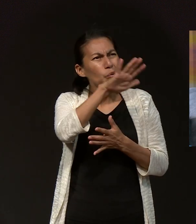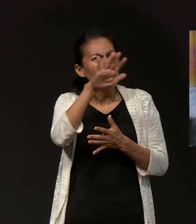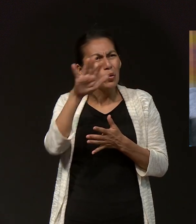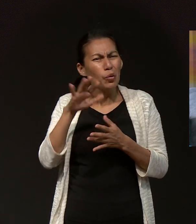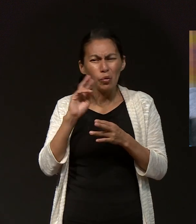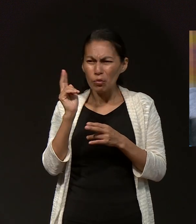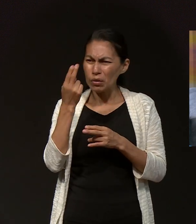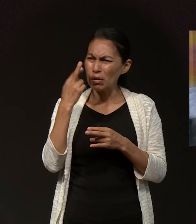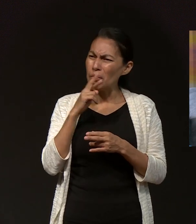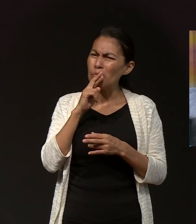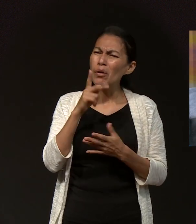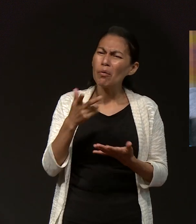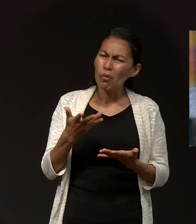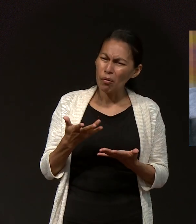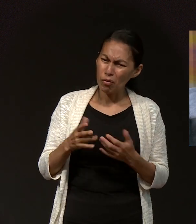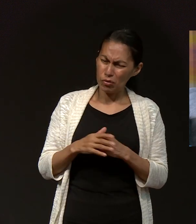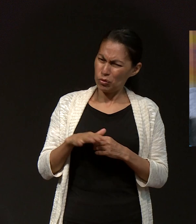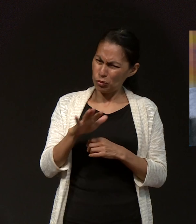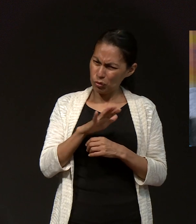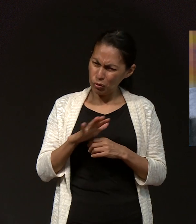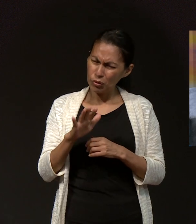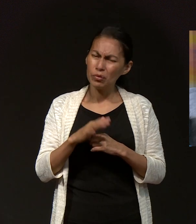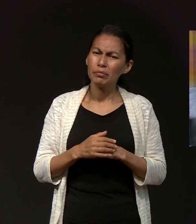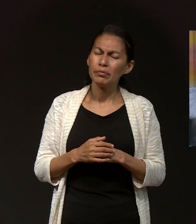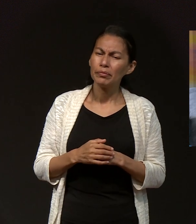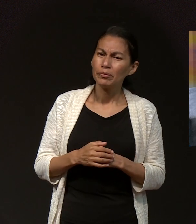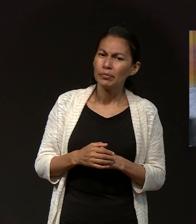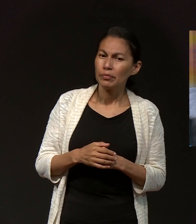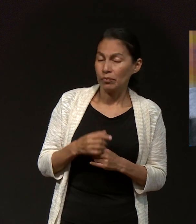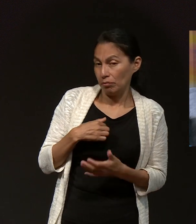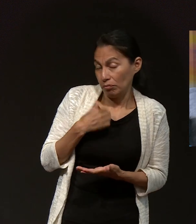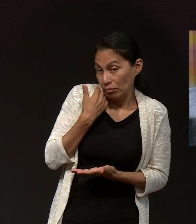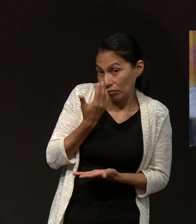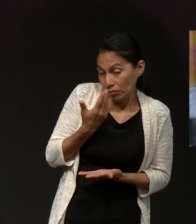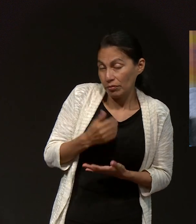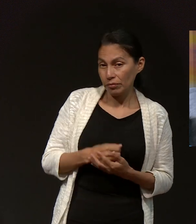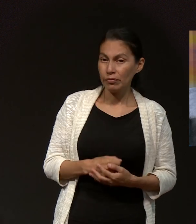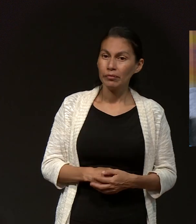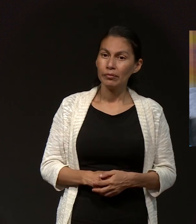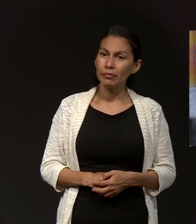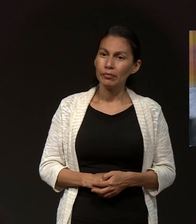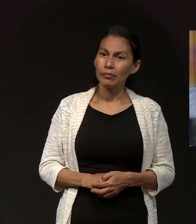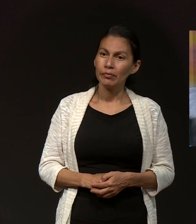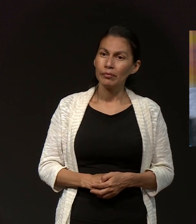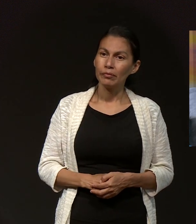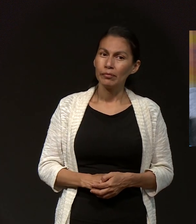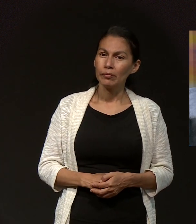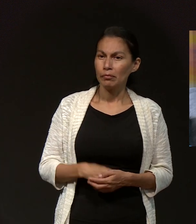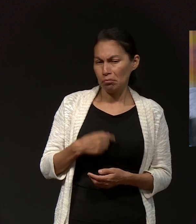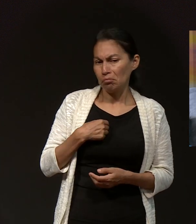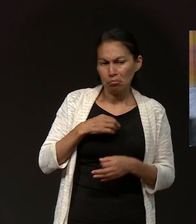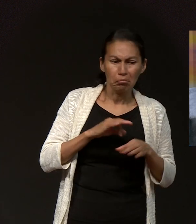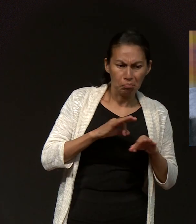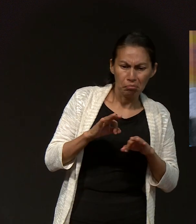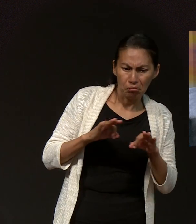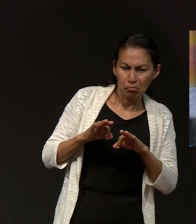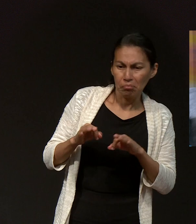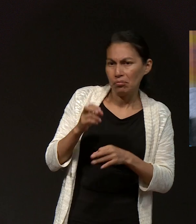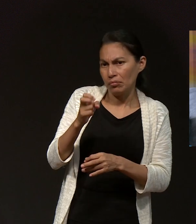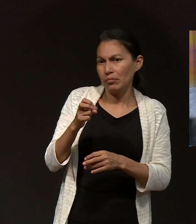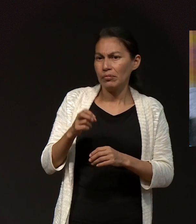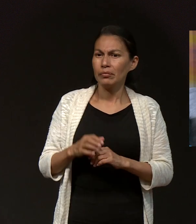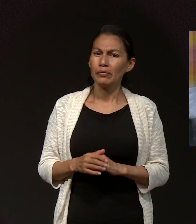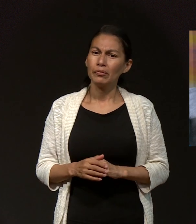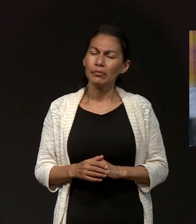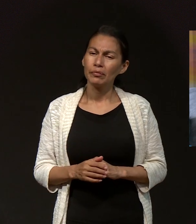instalaciones, algo que ayude a la edificación? Que era lo que yo tenía muy, en ese momento era mi